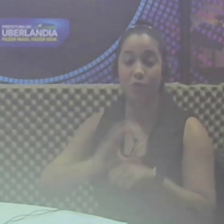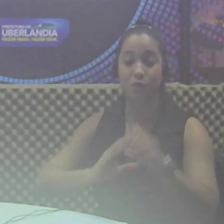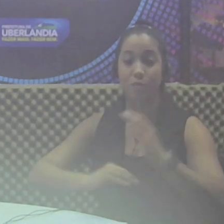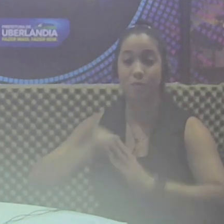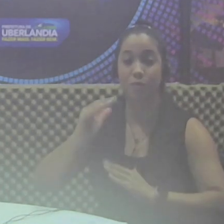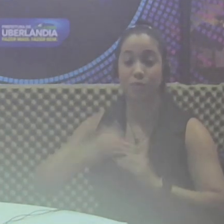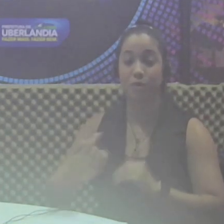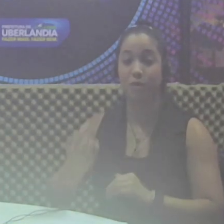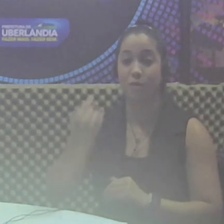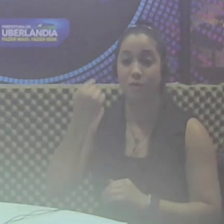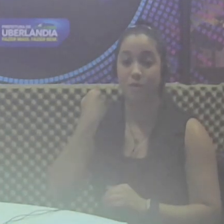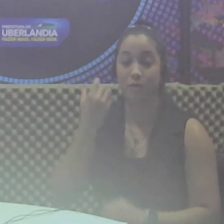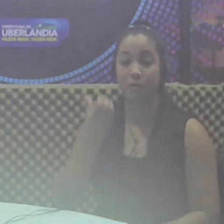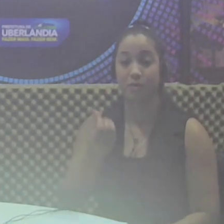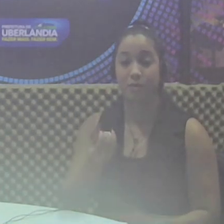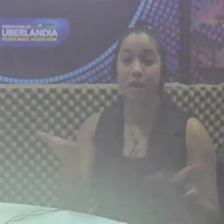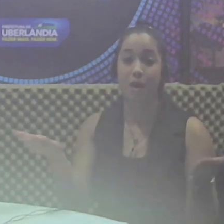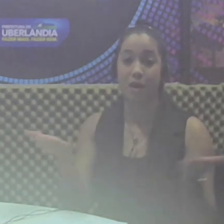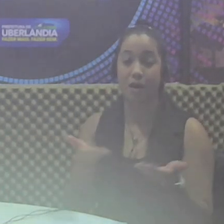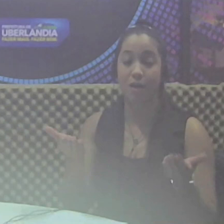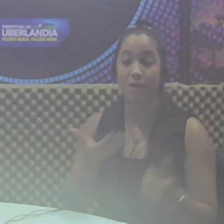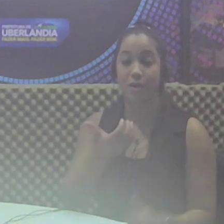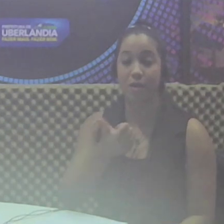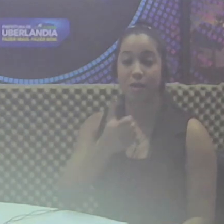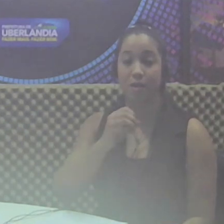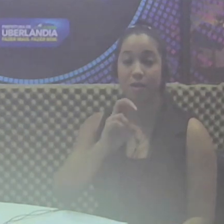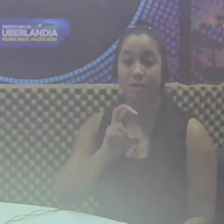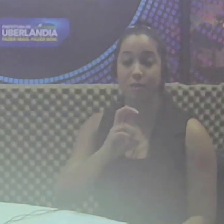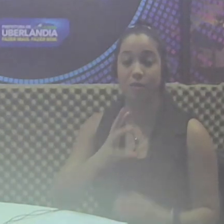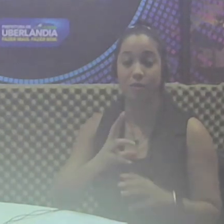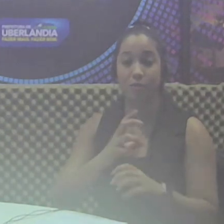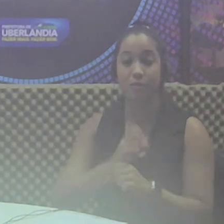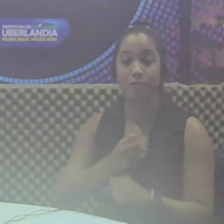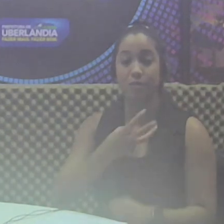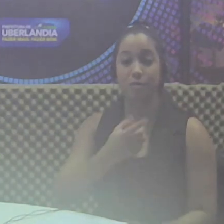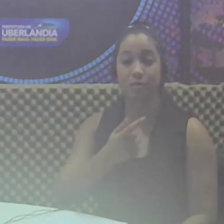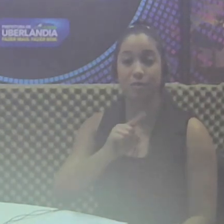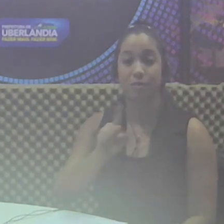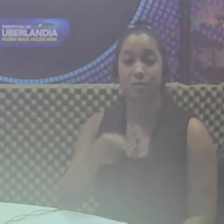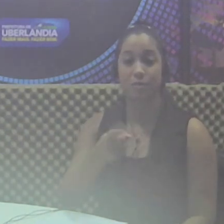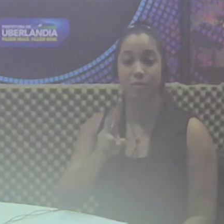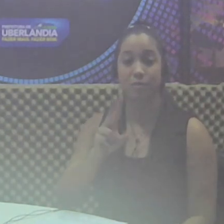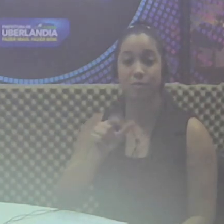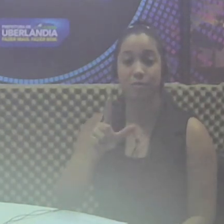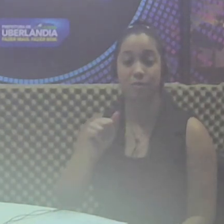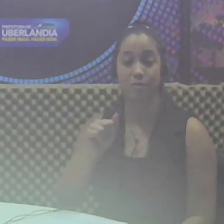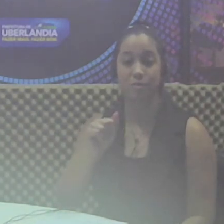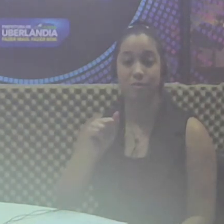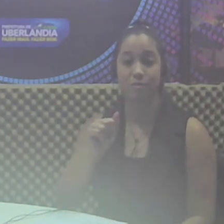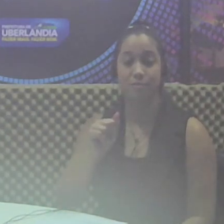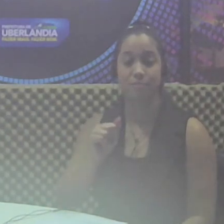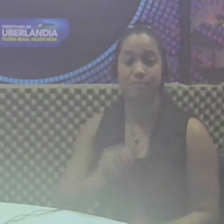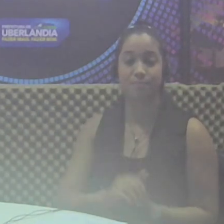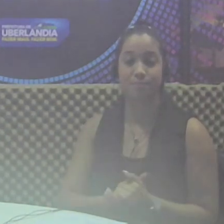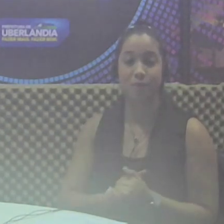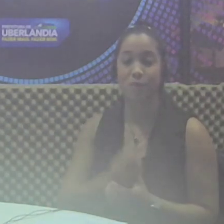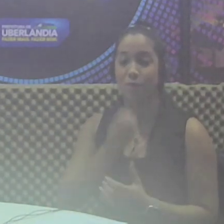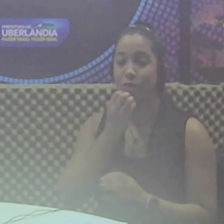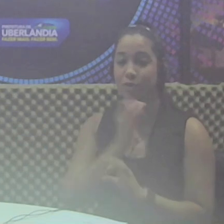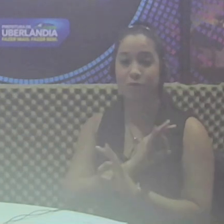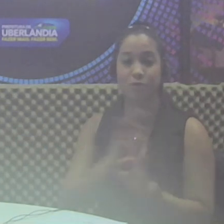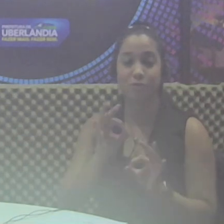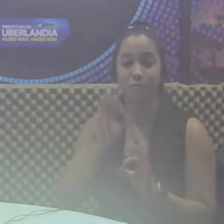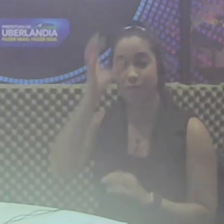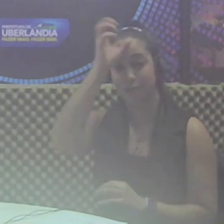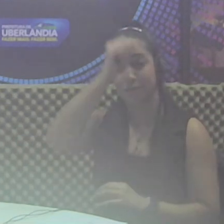cursos profissionalizantes. Saltamos de 6 para 105, totalizando mais de 37 mil vagas oferecidas. É uma oportunidade